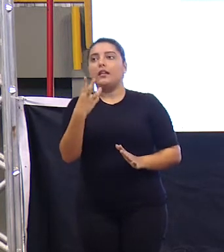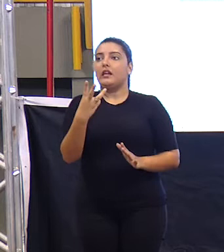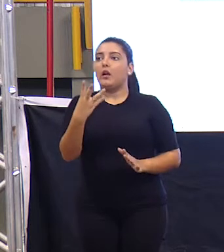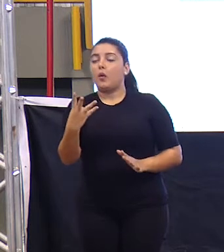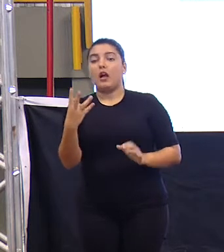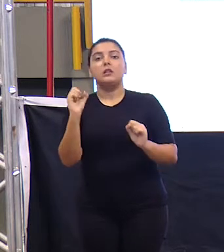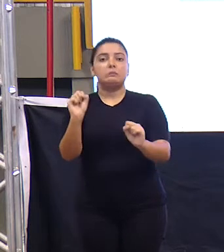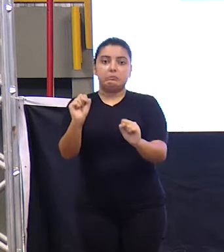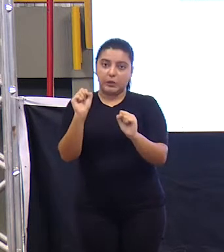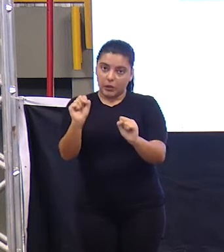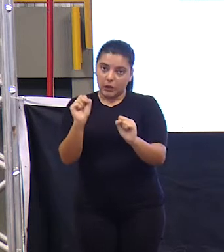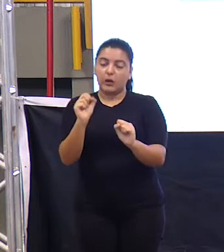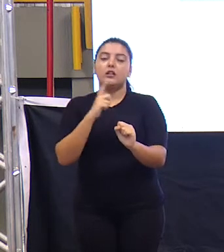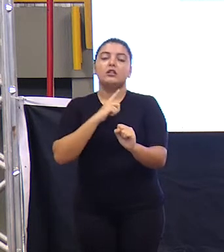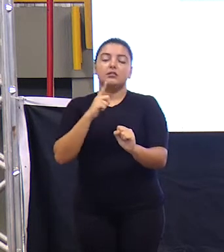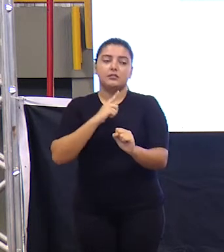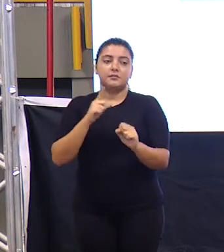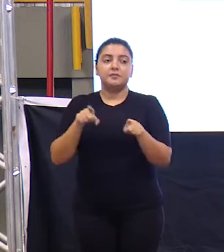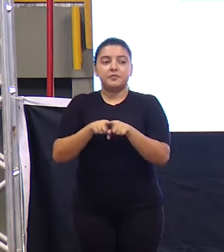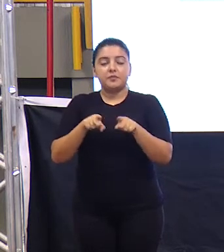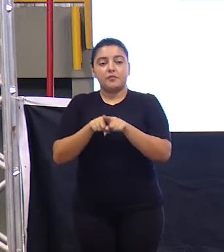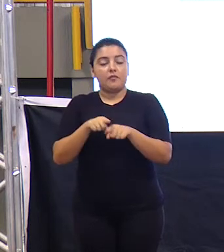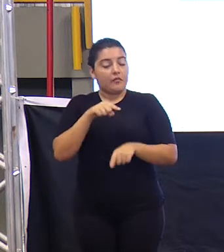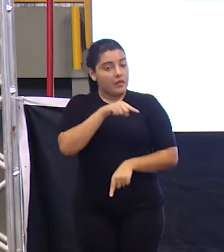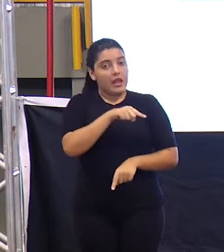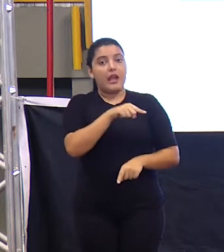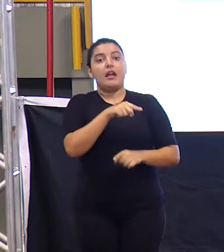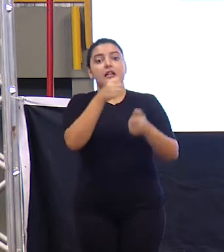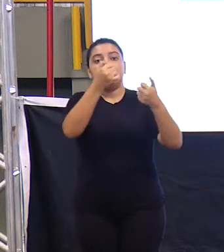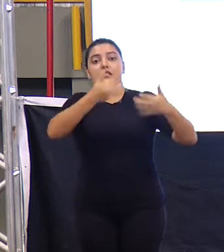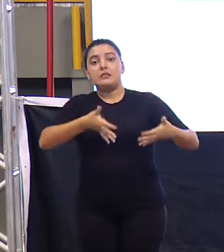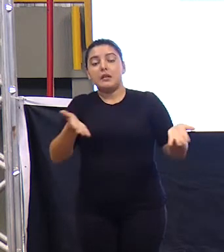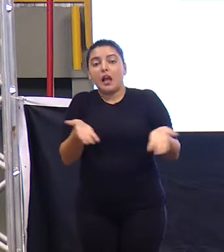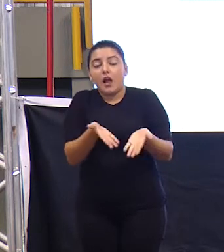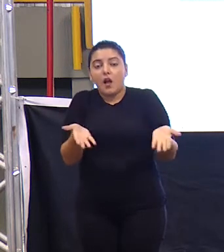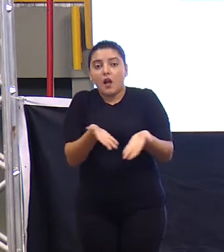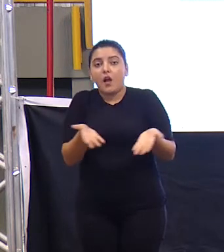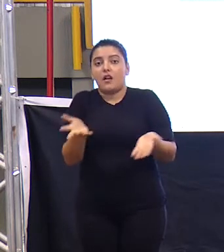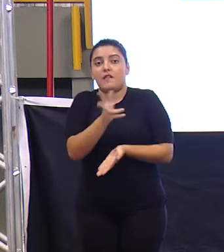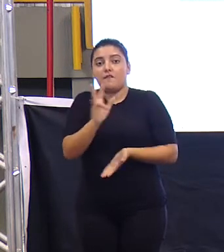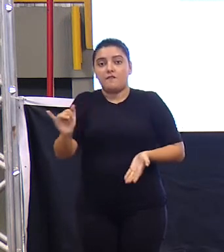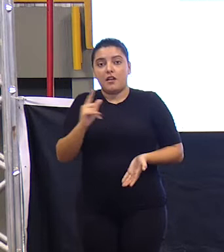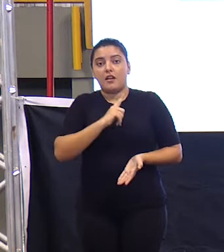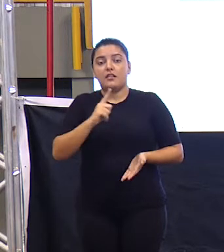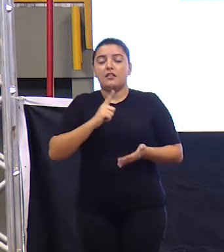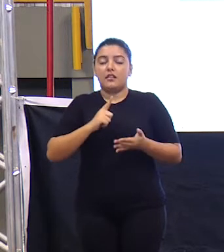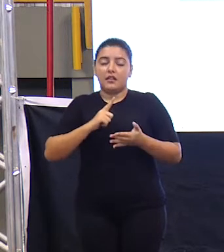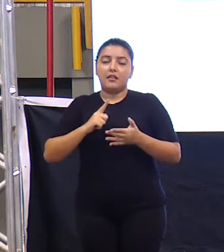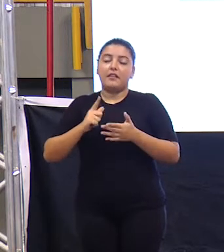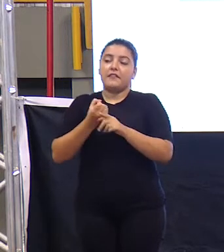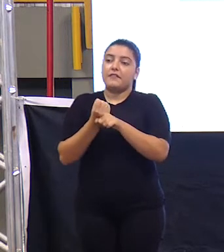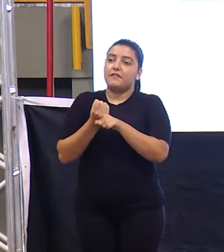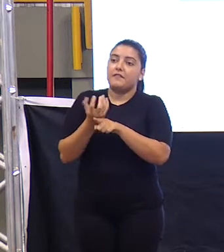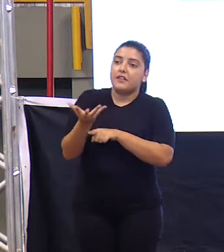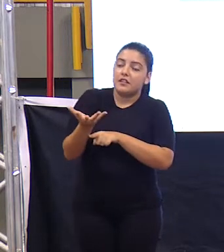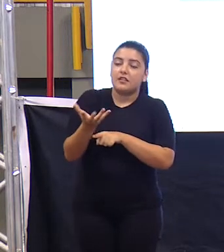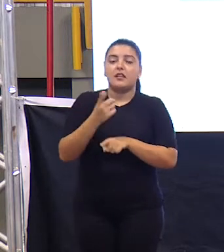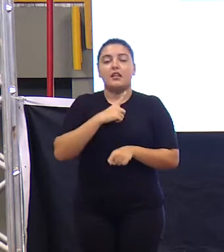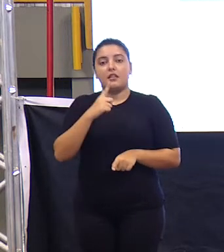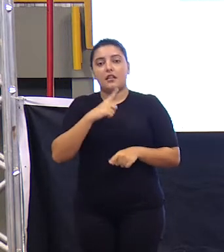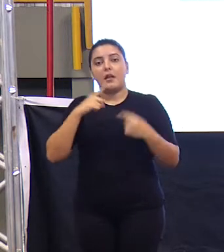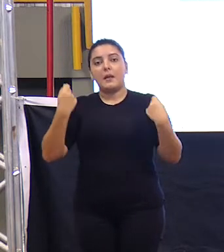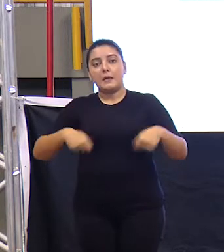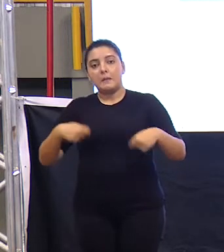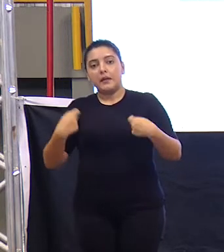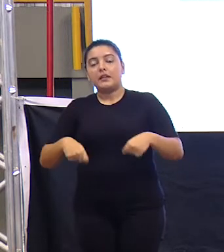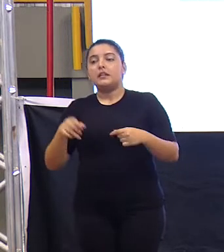4, 5 questões, porque inclusive isso aqui que eu estou explicando, ele vai interferir em física, porque em física você precisa